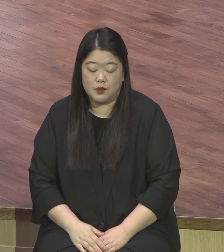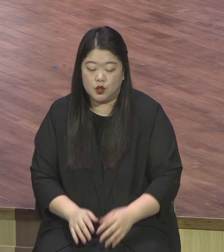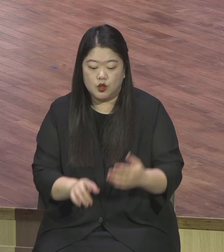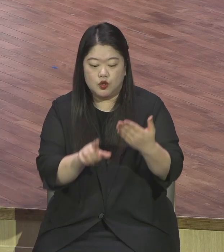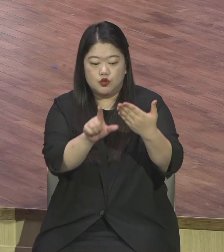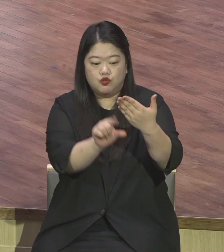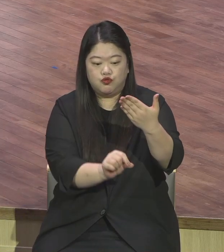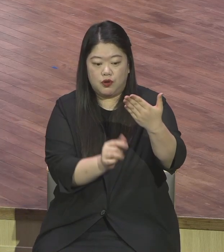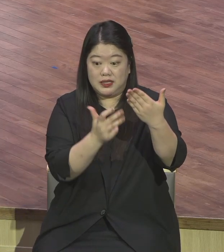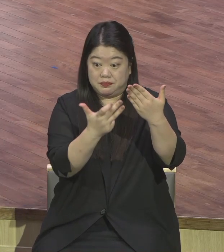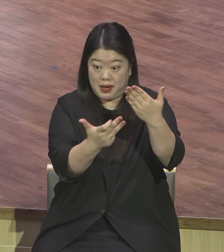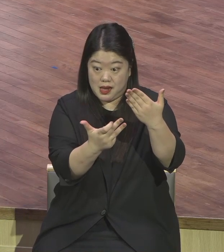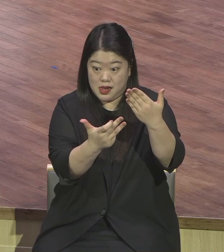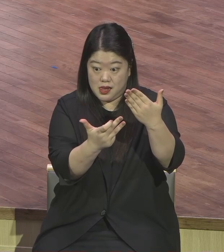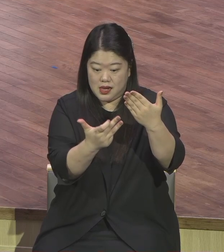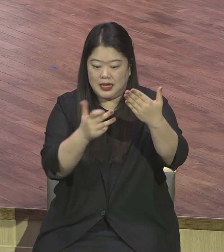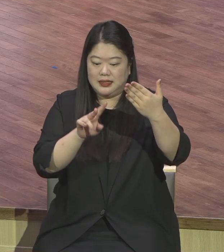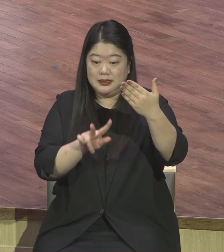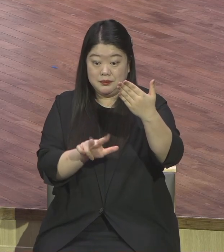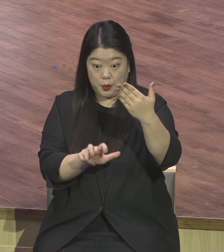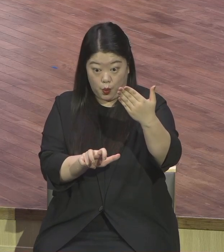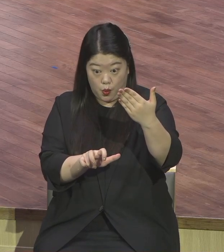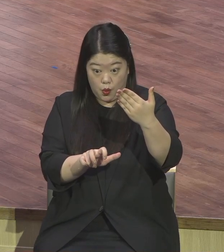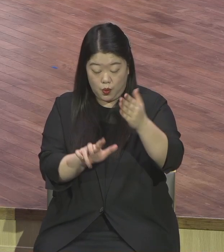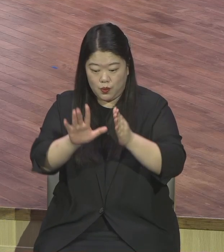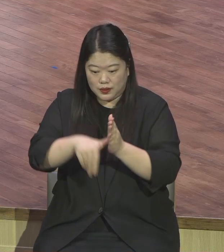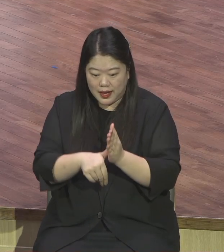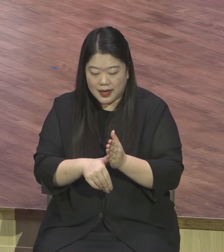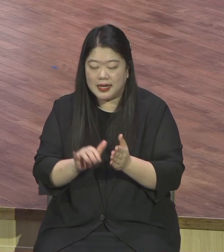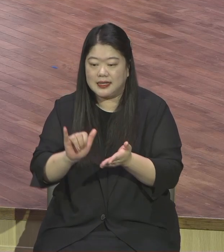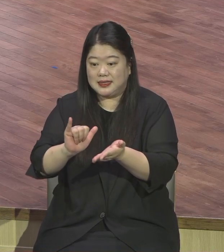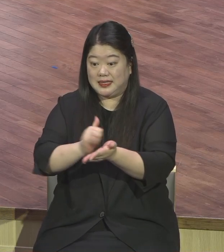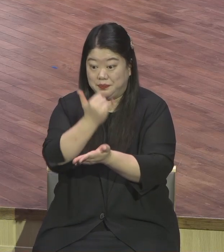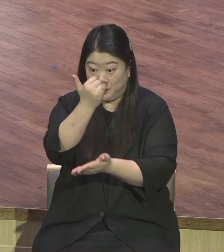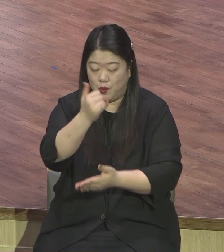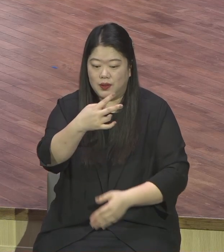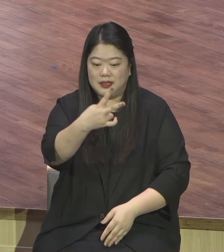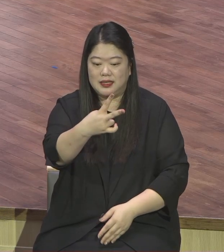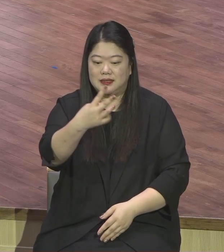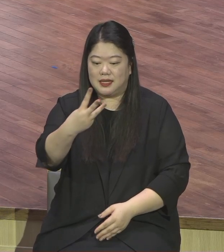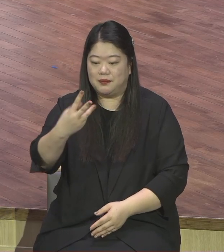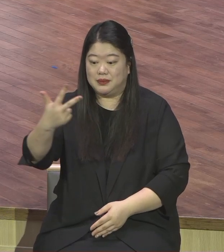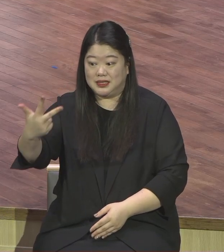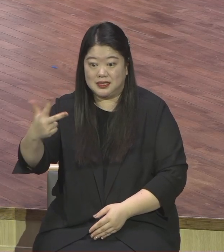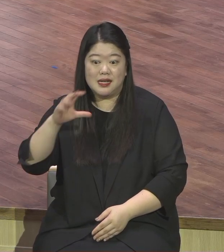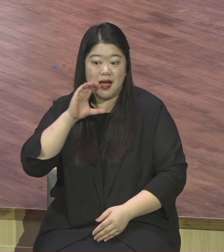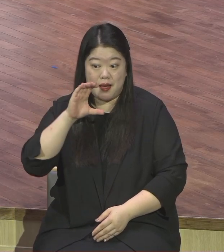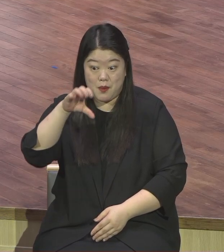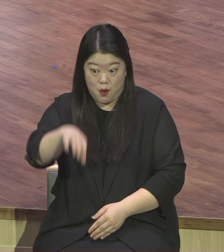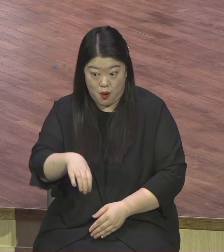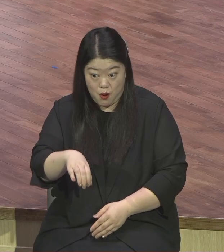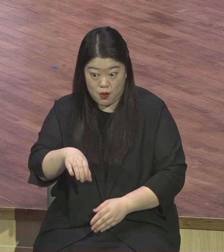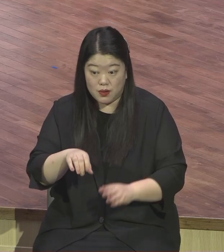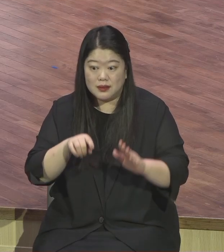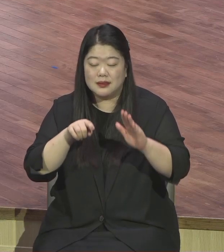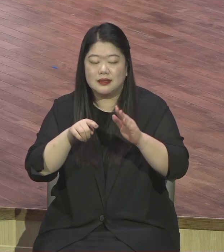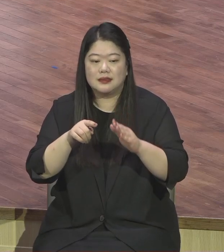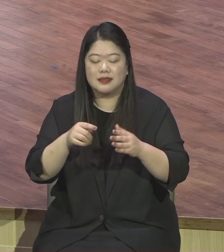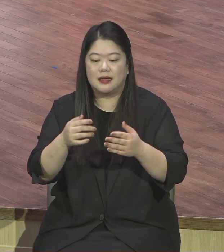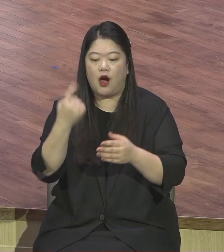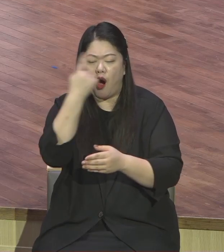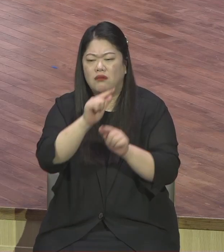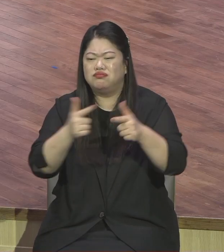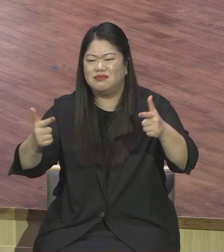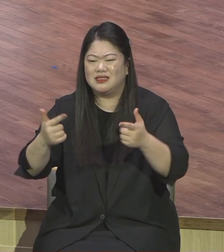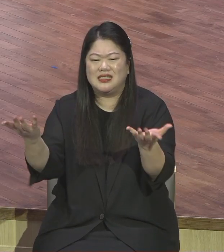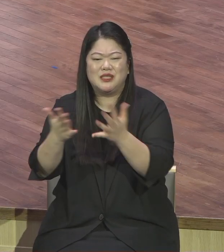트리라운지에서 다문화 바자회를 진행합니다. 2인 1조 사성 캠프를 지금 계속하고 있었습니다. 다민족들을 초청을 하게